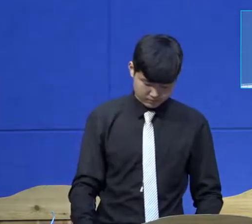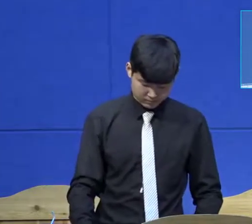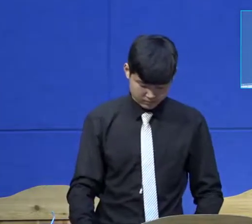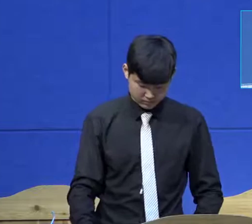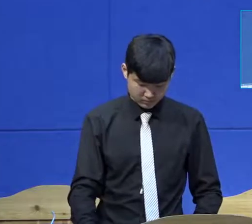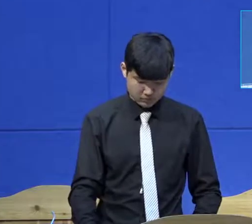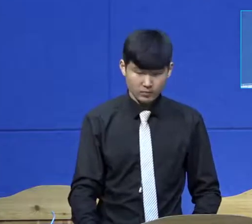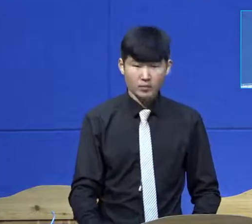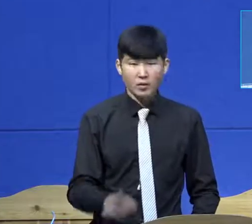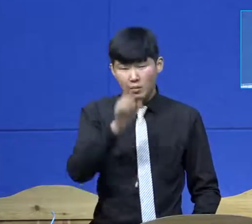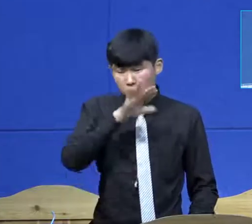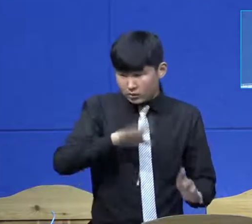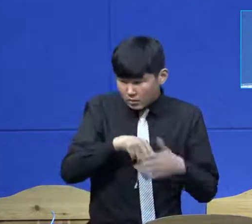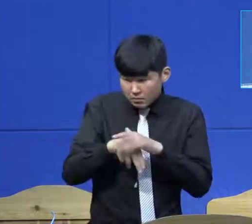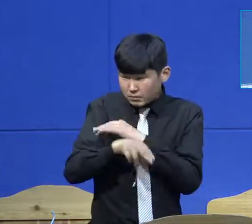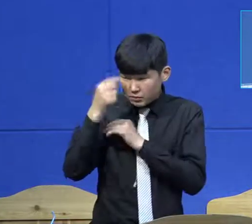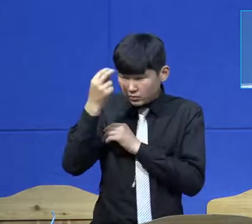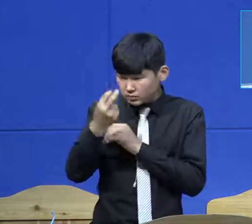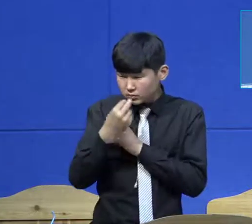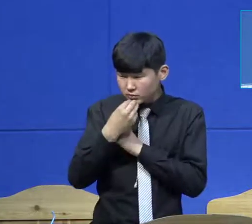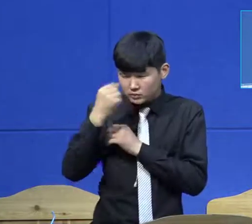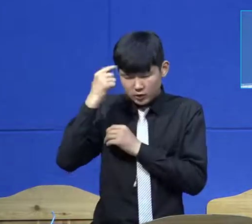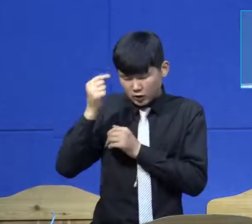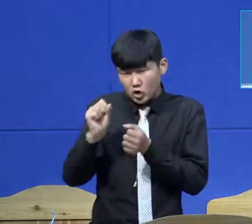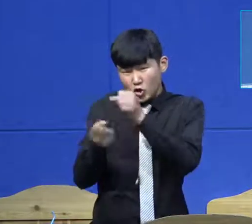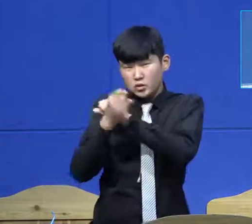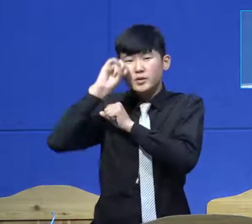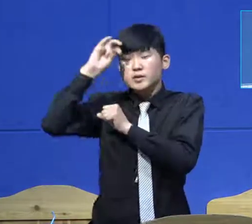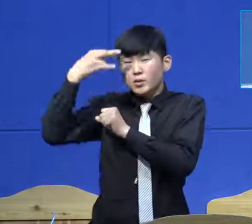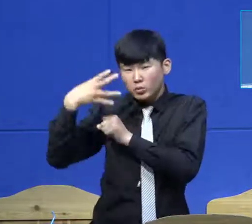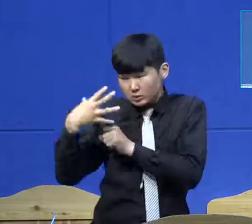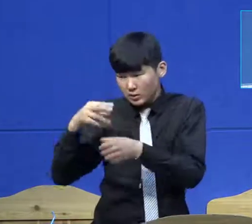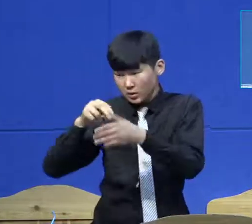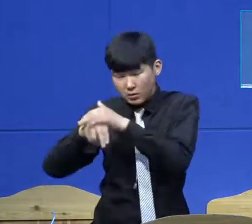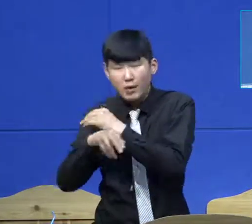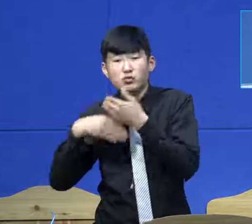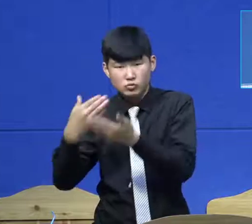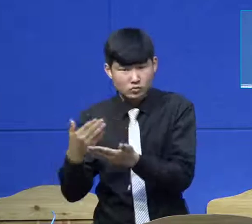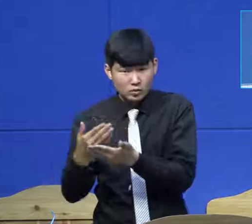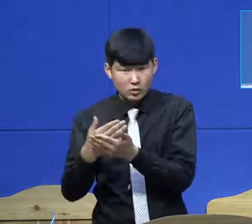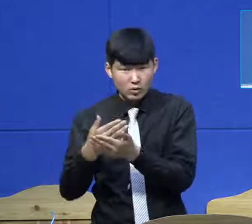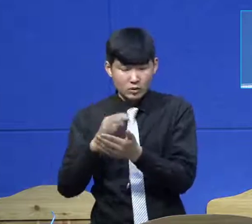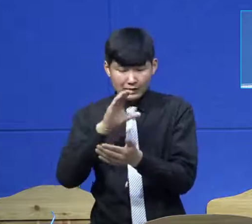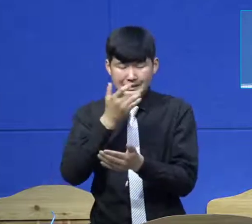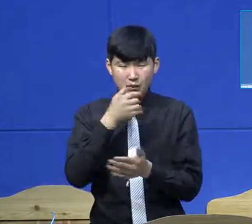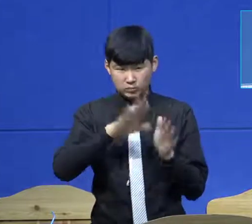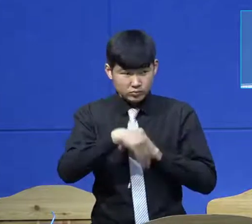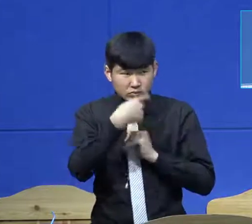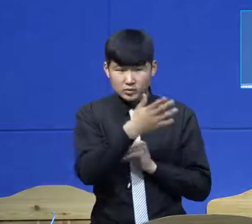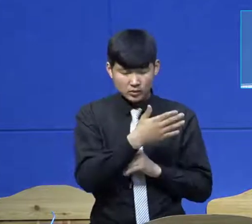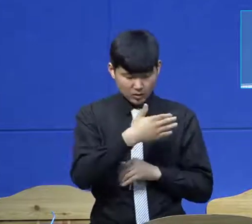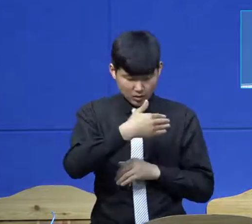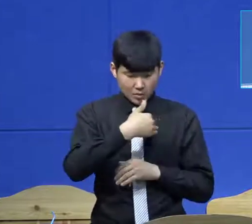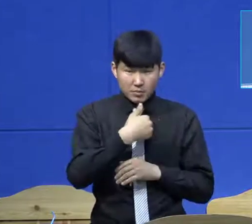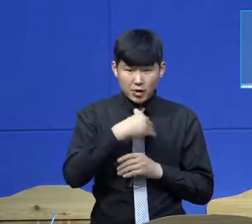Бурхан бүр онцгой нэгүслээ түнд өгсөн. Тийм учраас Саул бол би нүгэлтнүүдийн эхнийхээ, би ариун хүмүүсийн